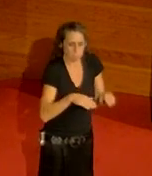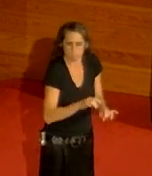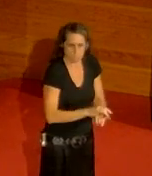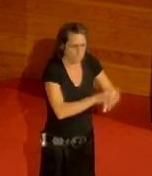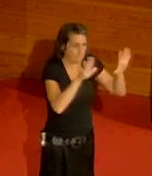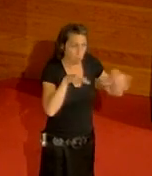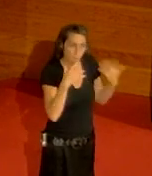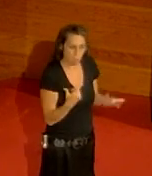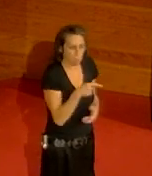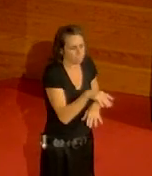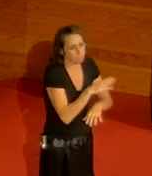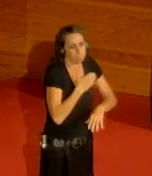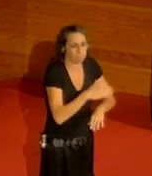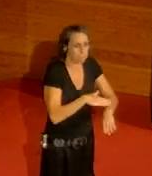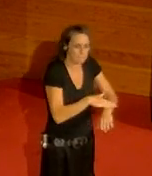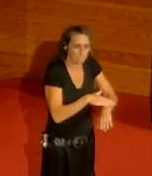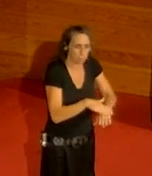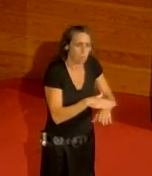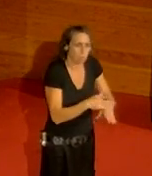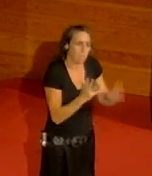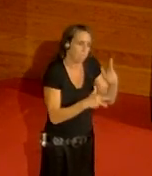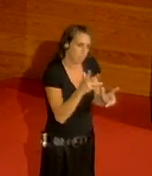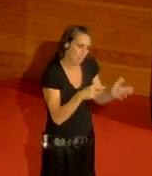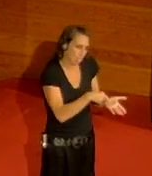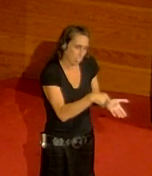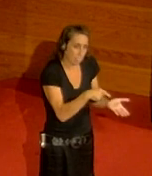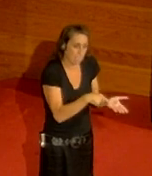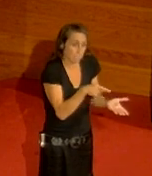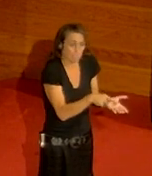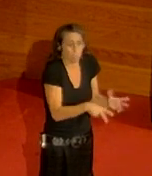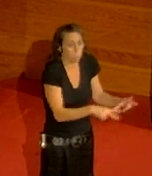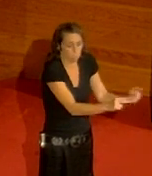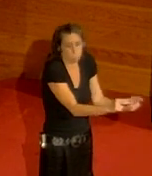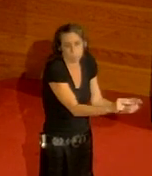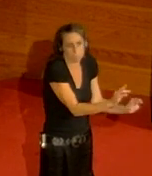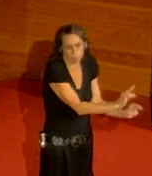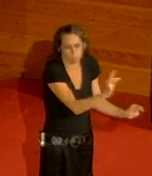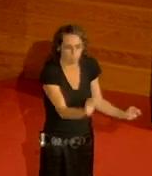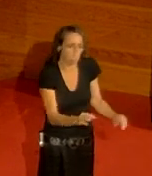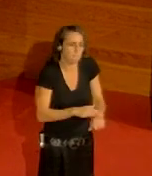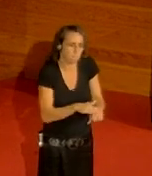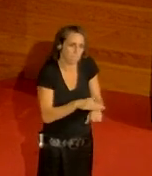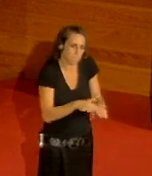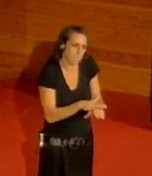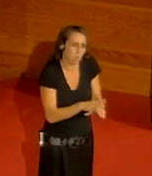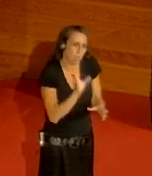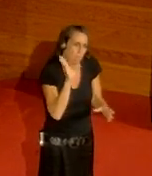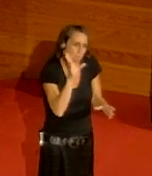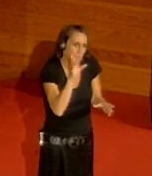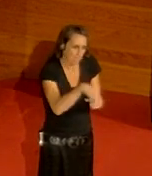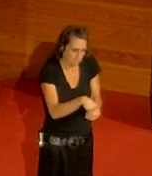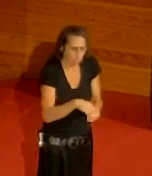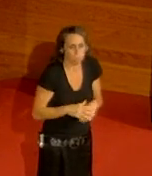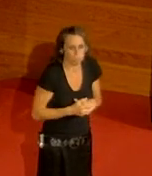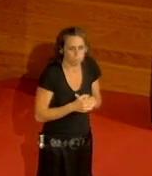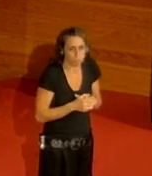y según los acuerdos de gobierno mitad legislatura pasará a ser el ministro interior con lo cual Pues también tiene tiene poder ahora mismo era el frente de finanzas pues